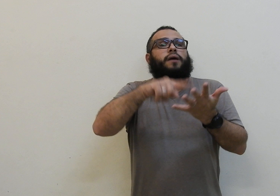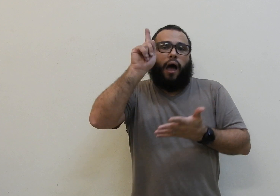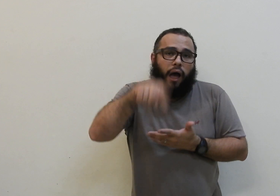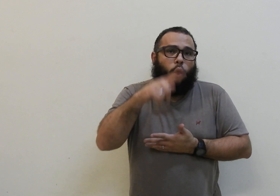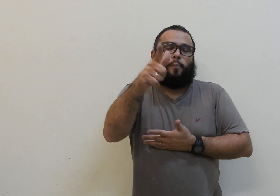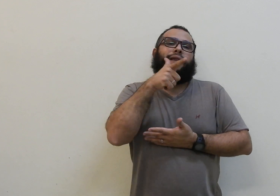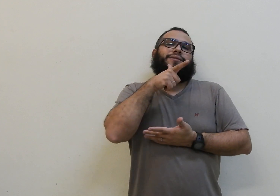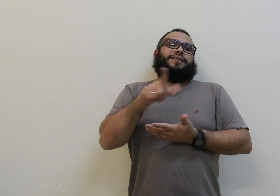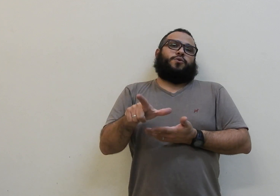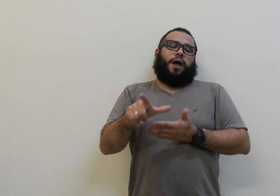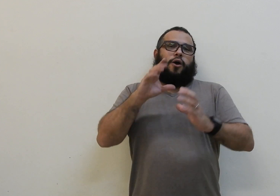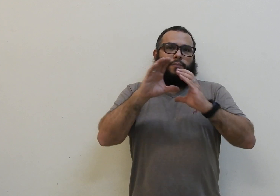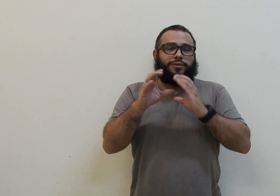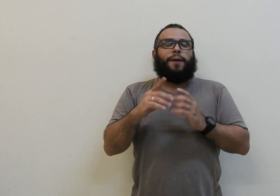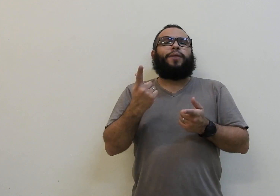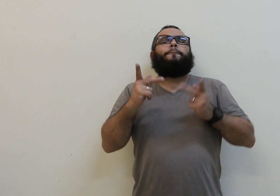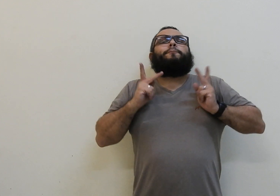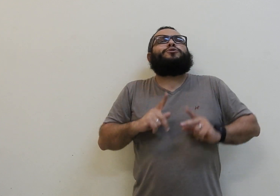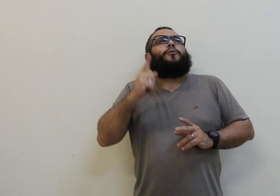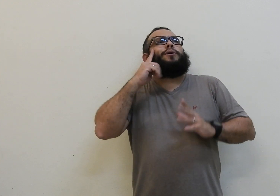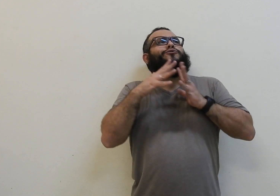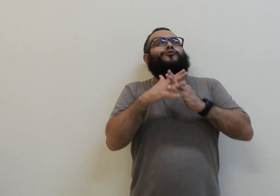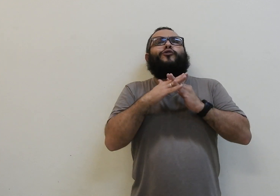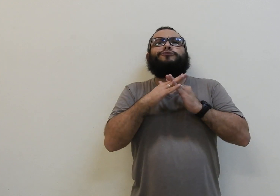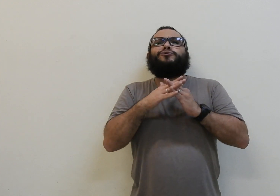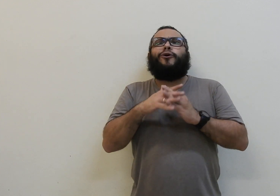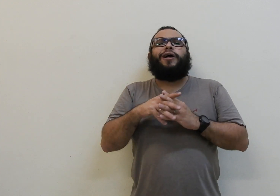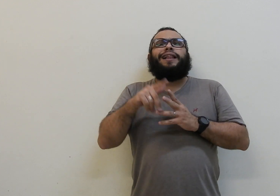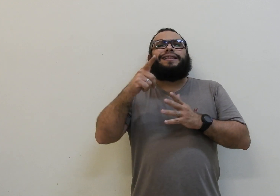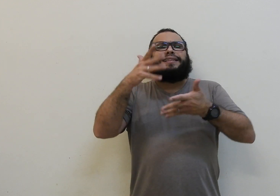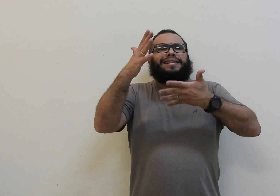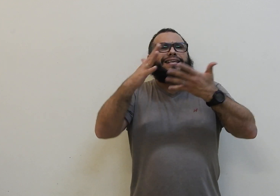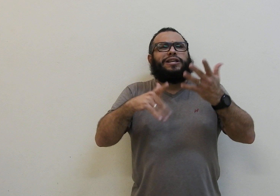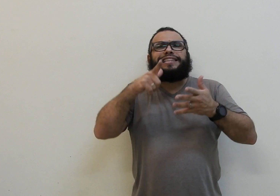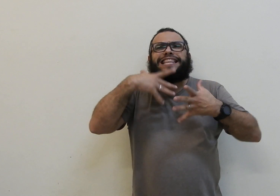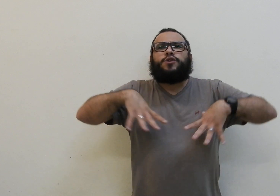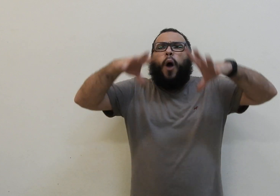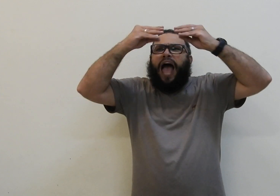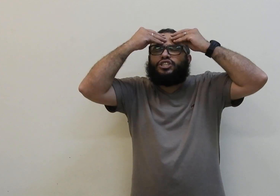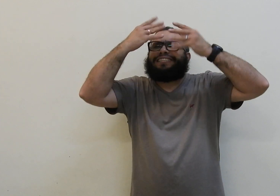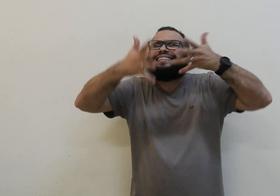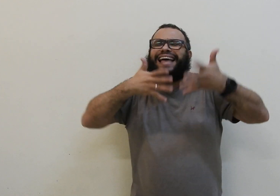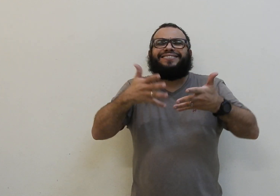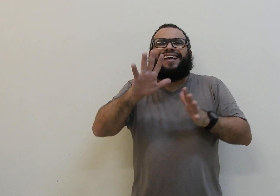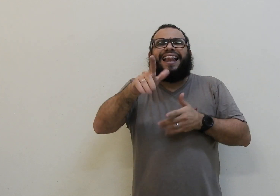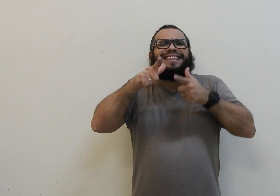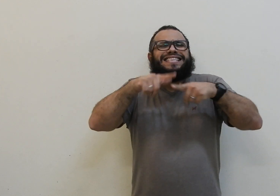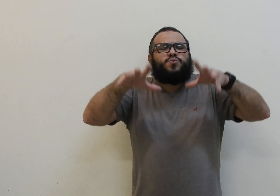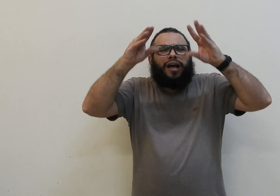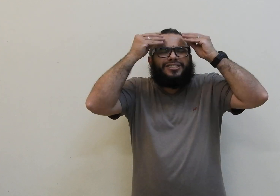parte. Né? Então, já começo dizendo que Libras é uma língua. Às vezes as pessoas então fazem